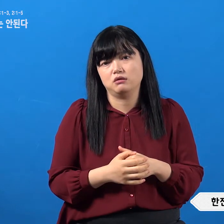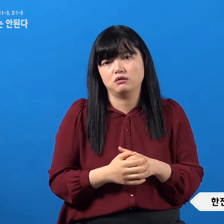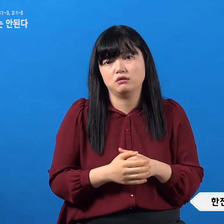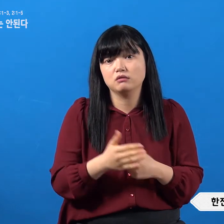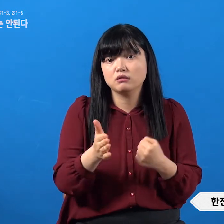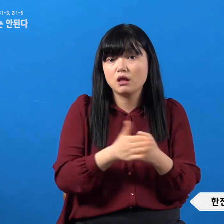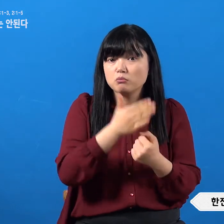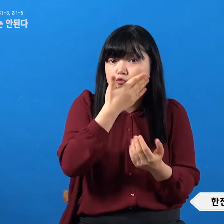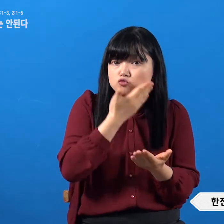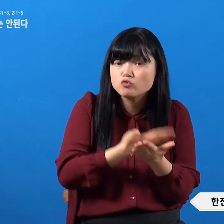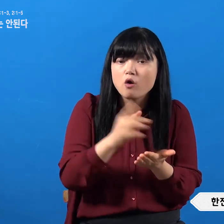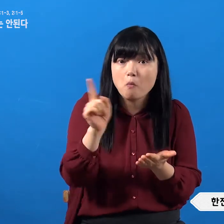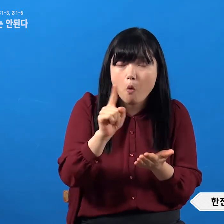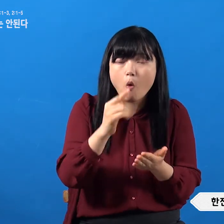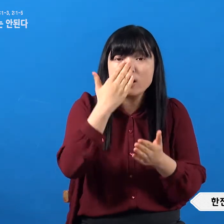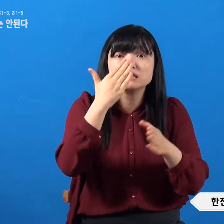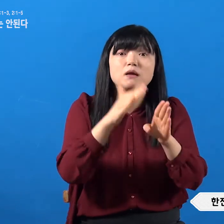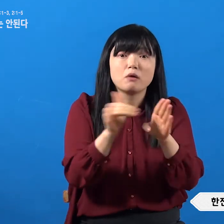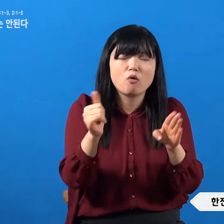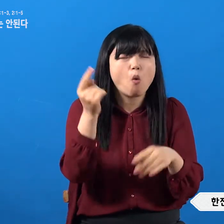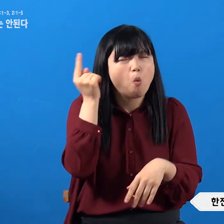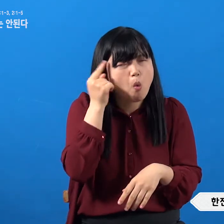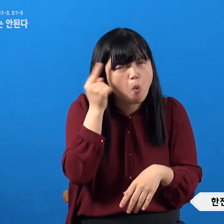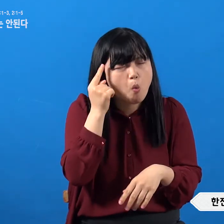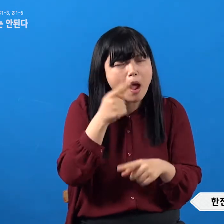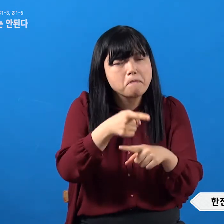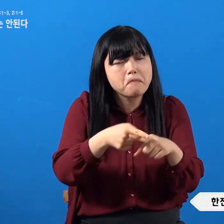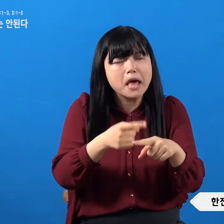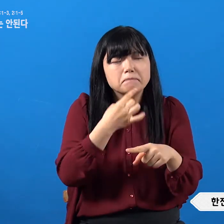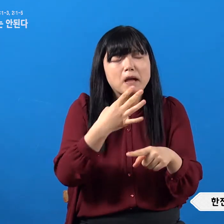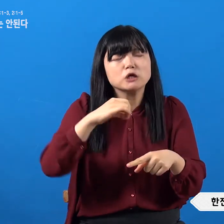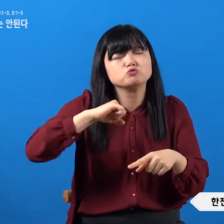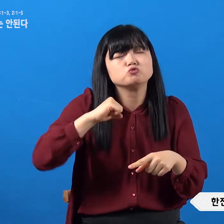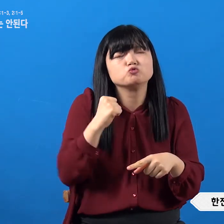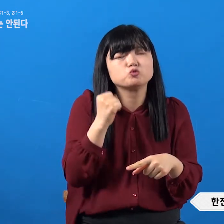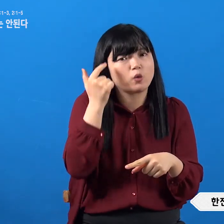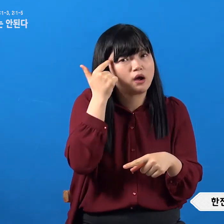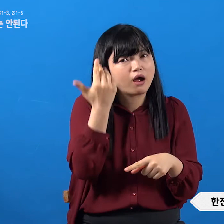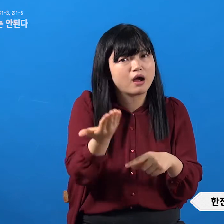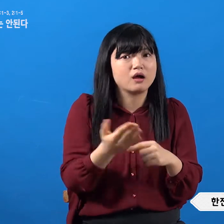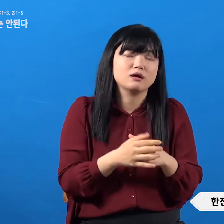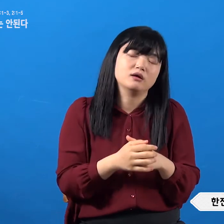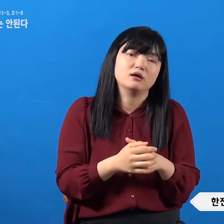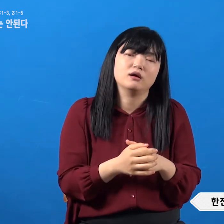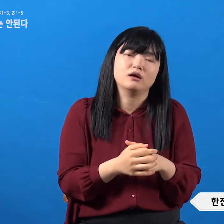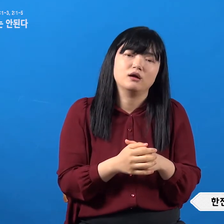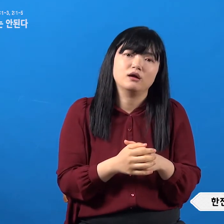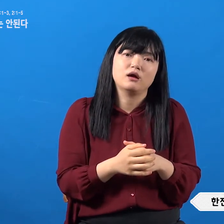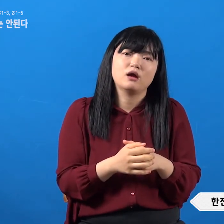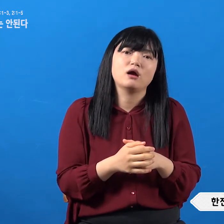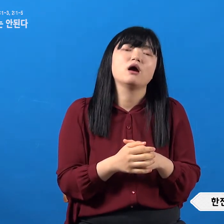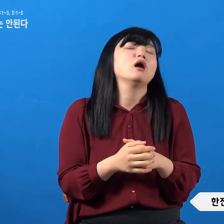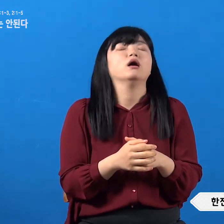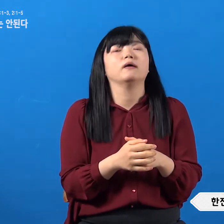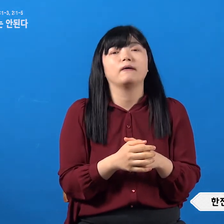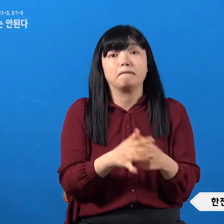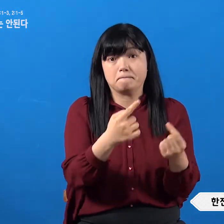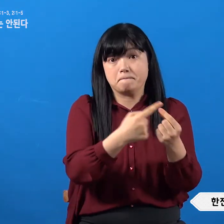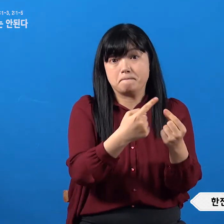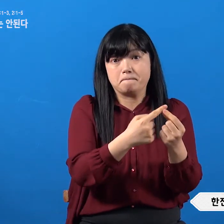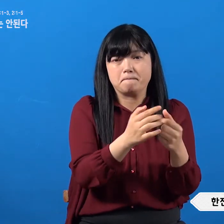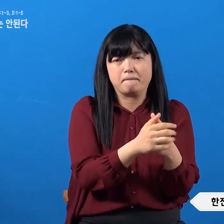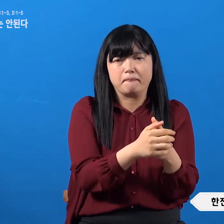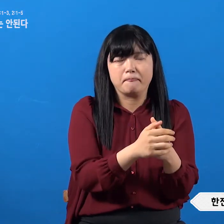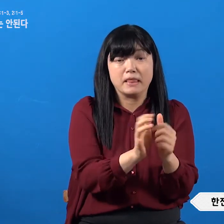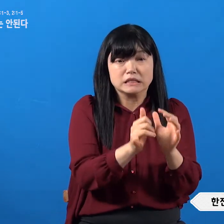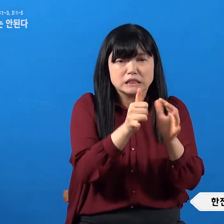그러면 이제 중요한 것은 이스라엘 백성들은 왜 절반의 순종에 머물렀느냐, 그게 중요하겠죠.